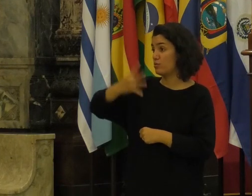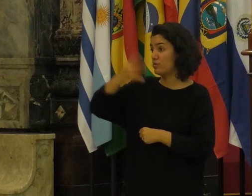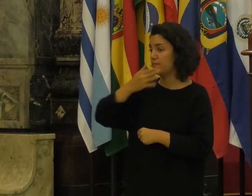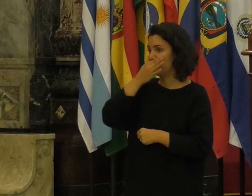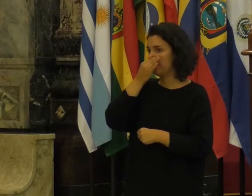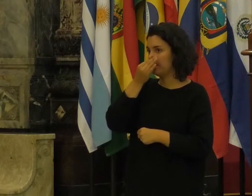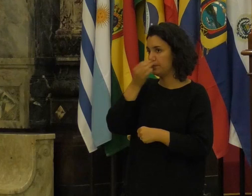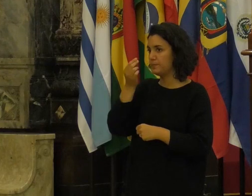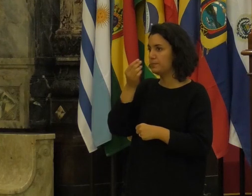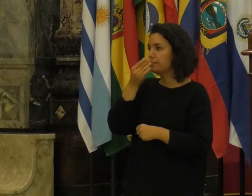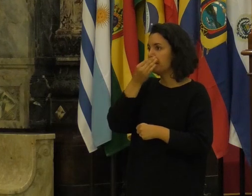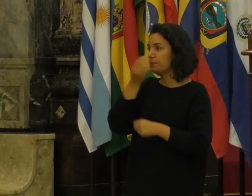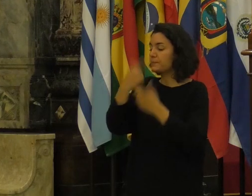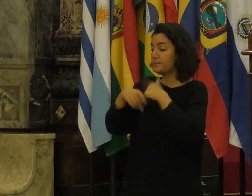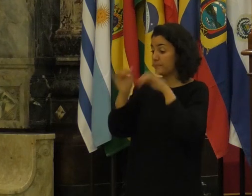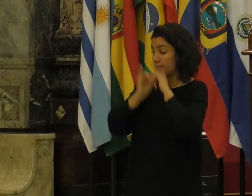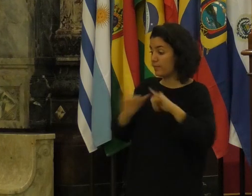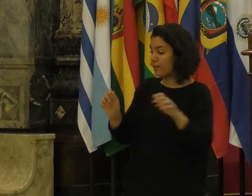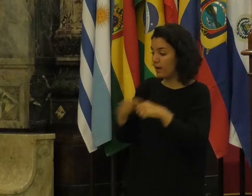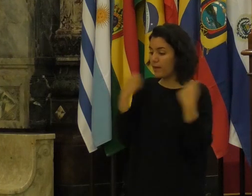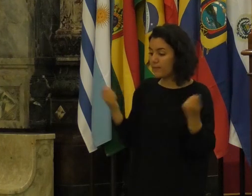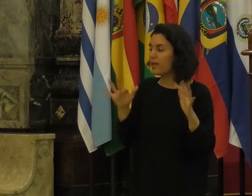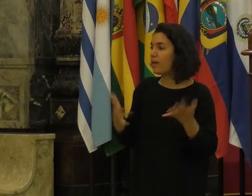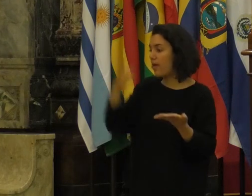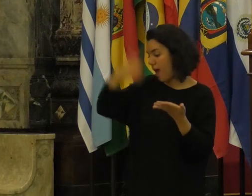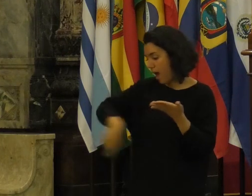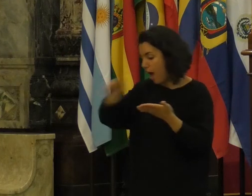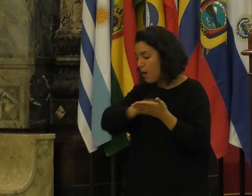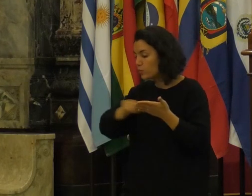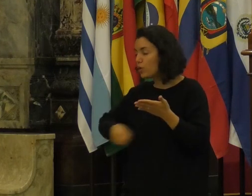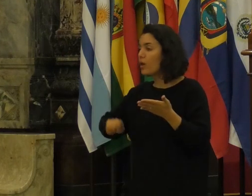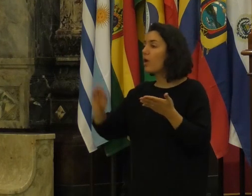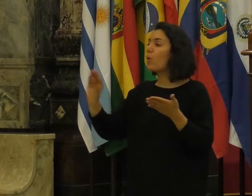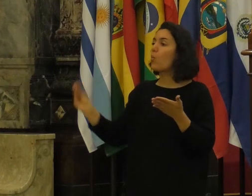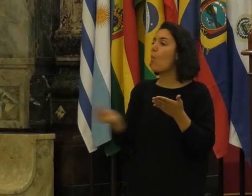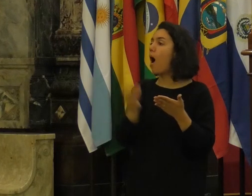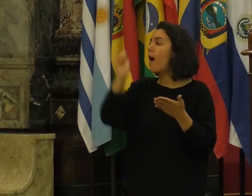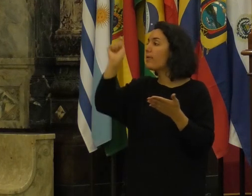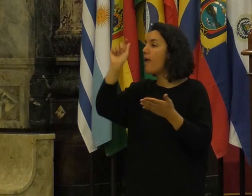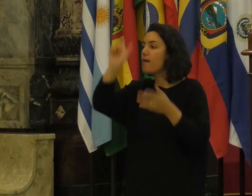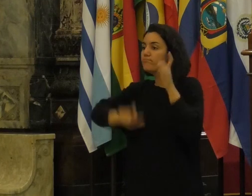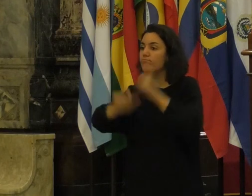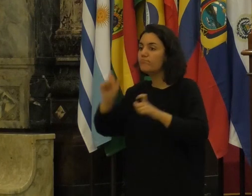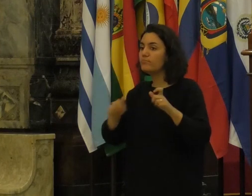En qué revistas están, quiénes son los autores, si esas publicaciones